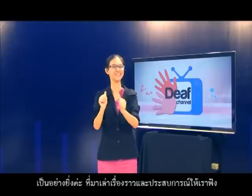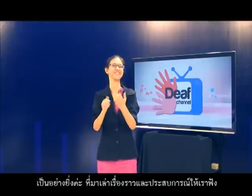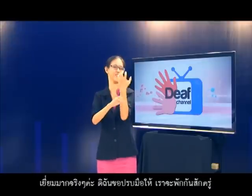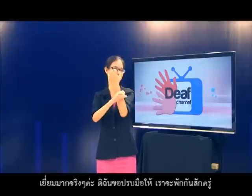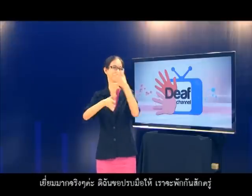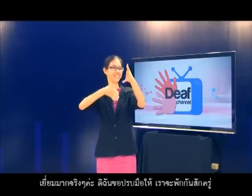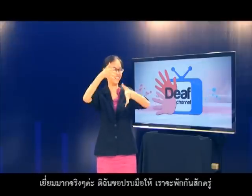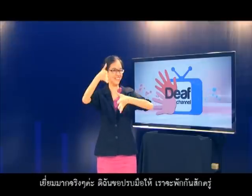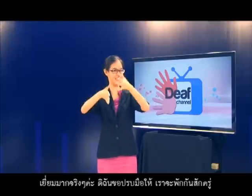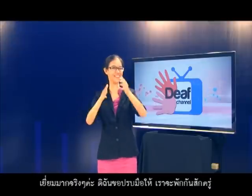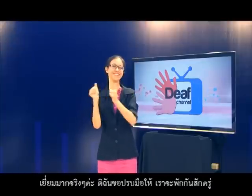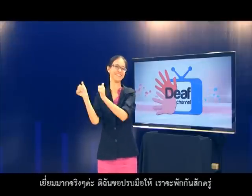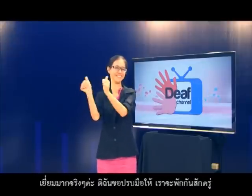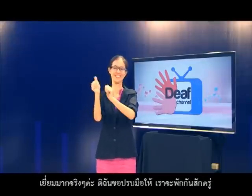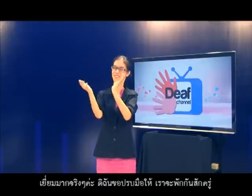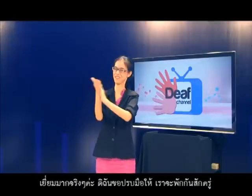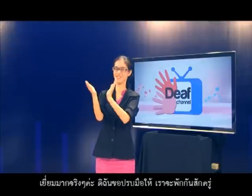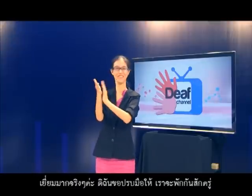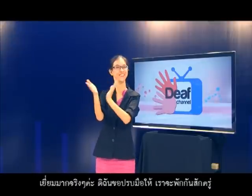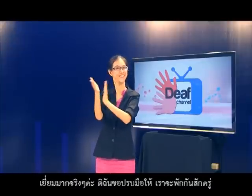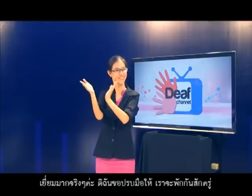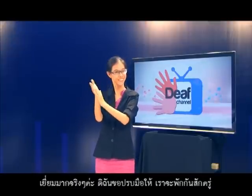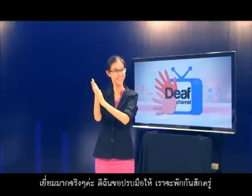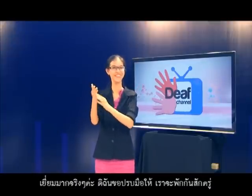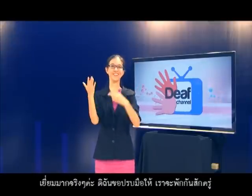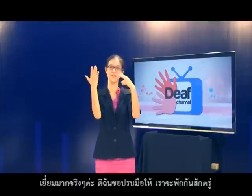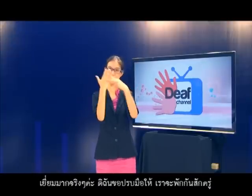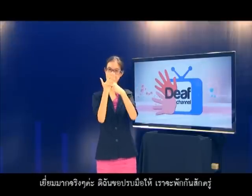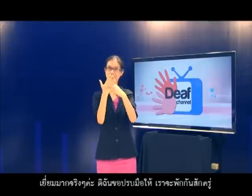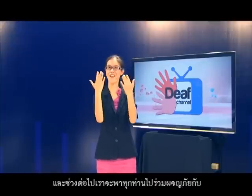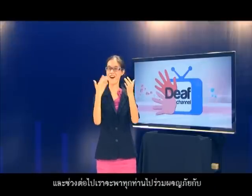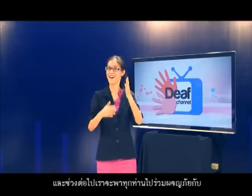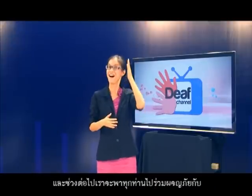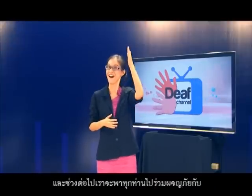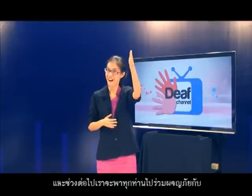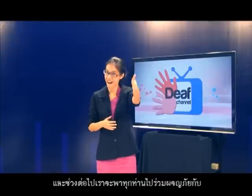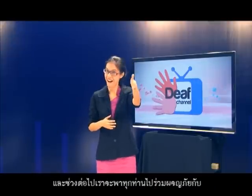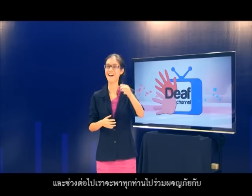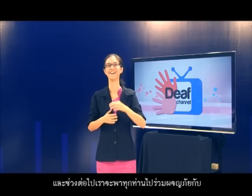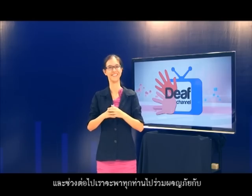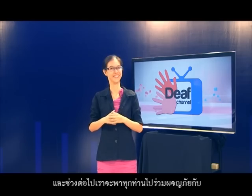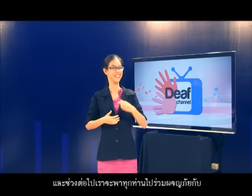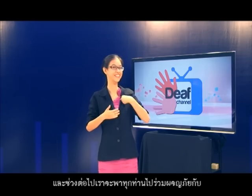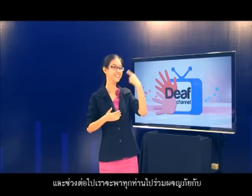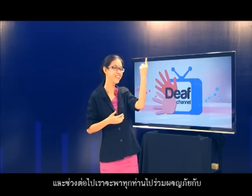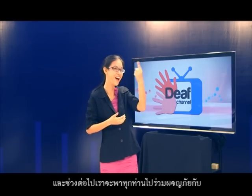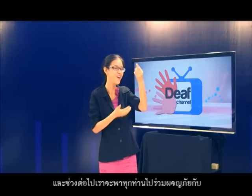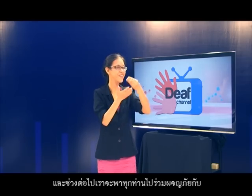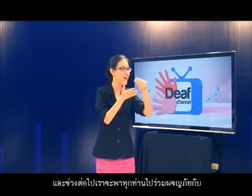ราได้รับฟังกันเยี่ยมมากจริงเลยค่ะดิฉันขอปรบมือให้เลยนะคะเราจะพักกันสักครู่และช่วงต่อไปเราจะพาทุกท่านไปร่วมผจญภั